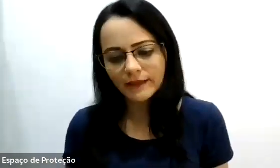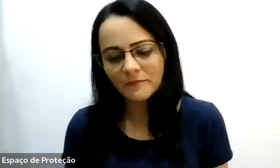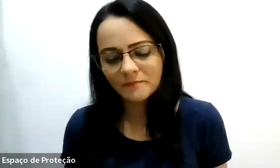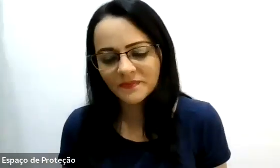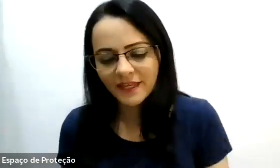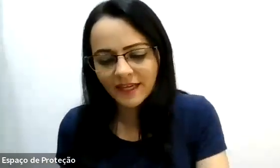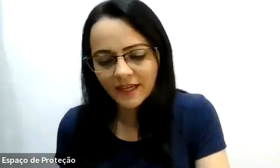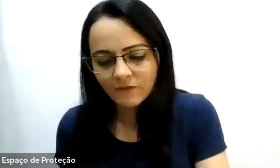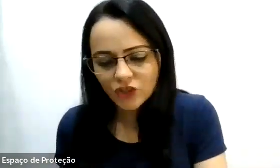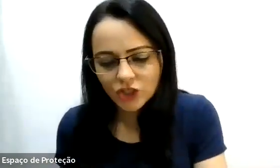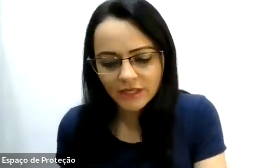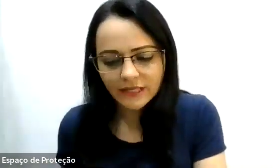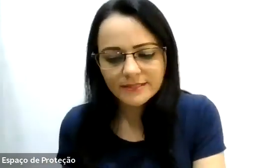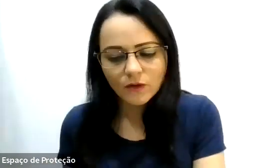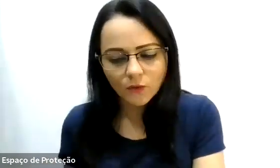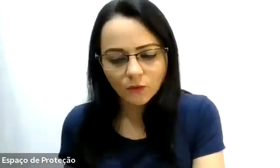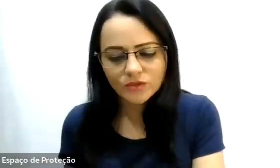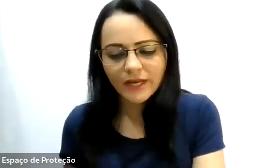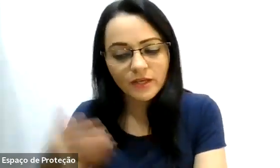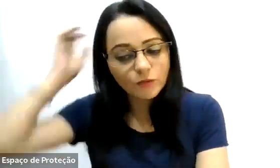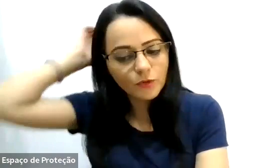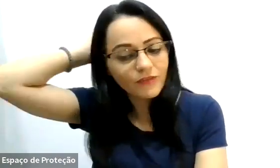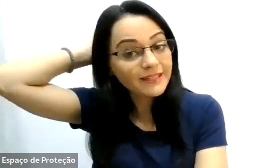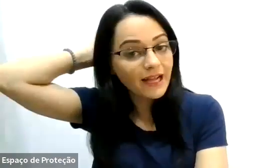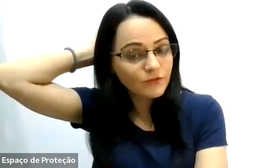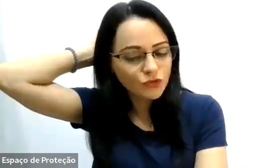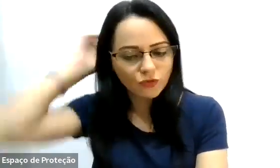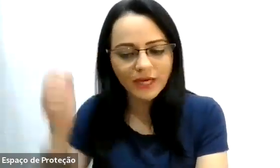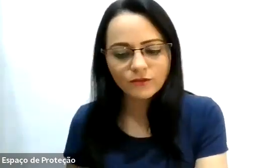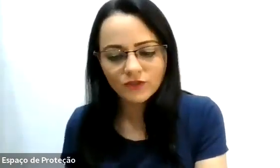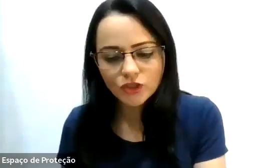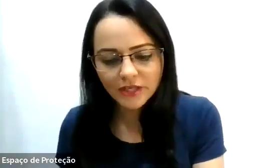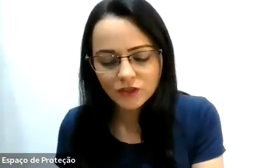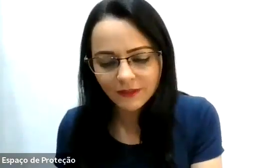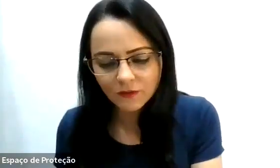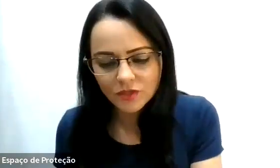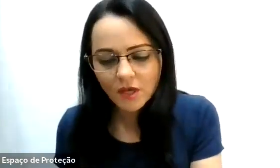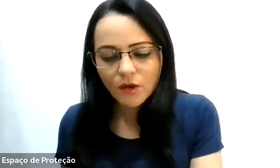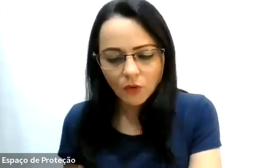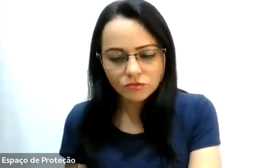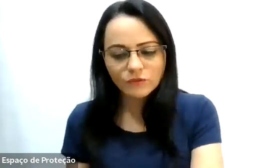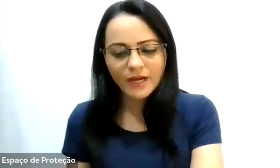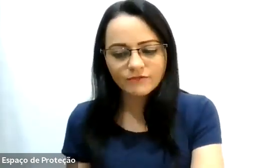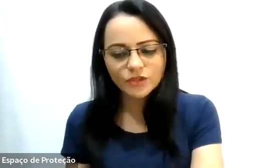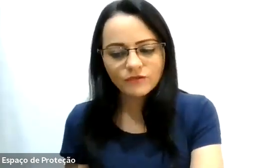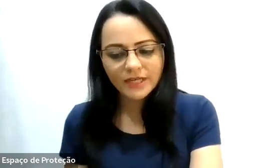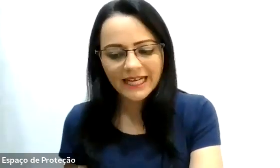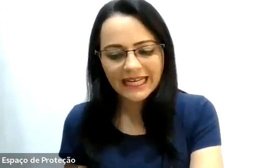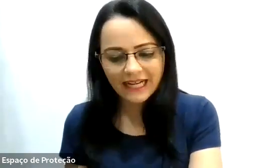né? 23. Aí o que o profeta avisou? Tá lá no 23 de Mateus. Ouçam, a virgem ficará